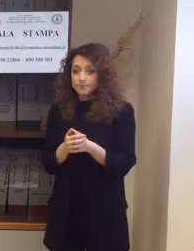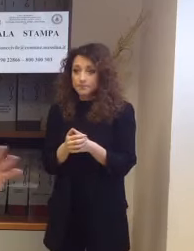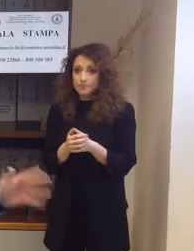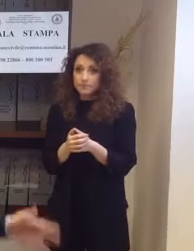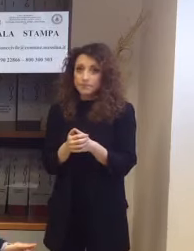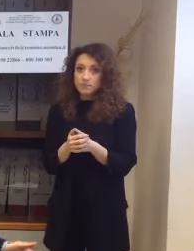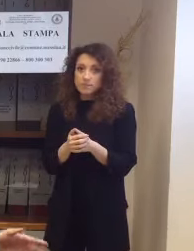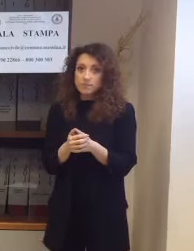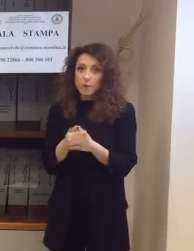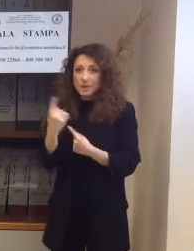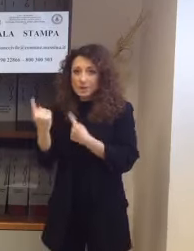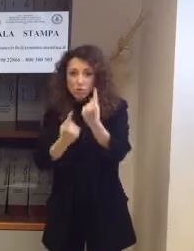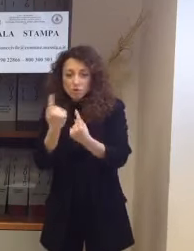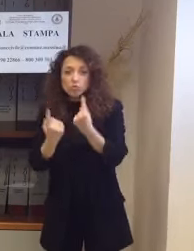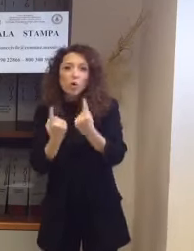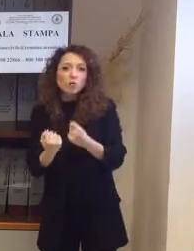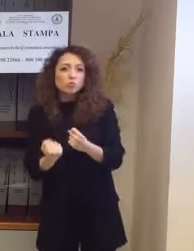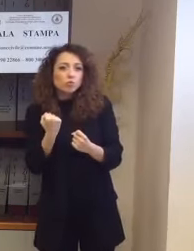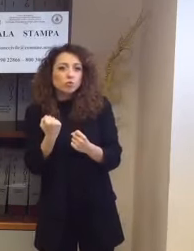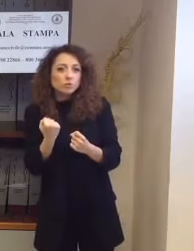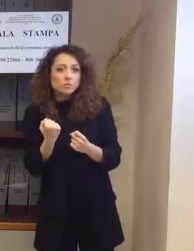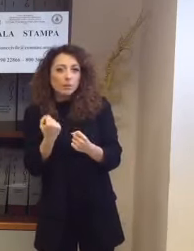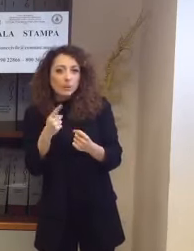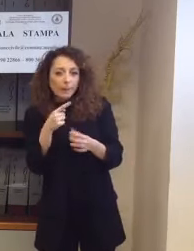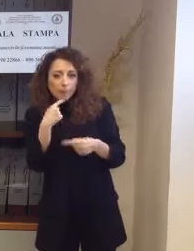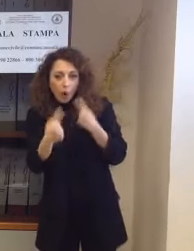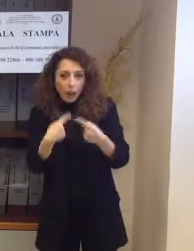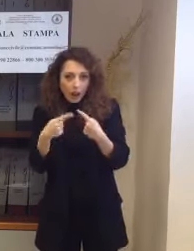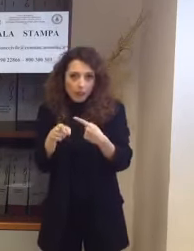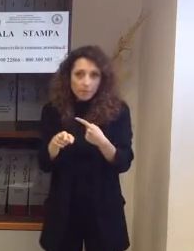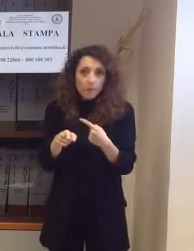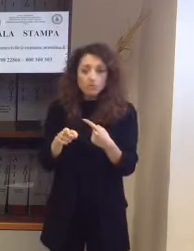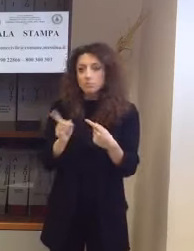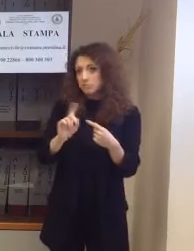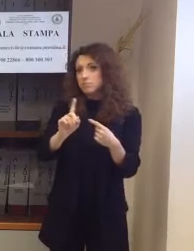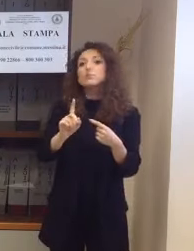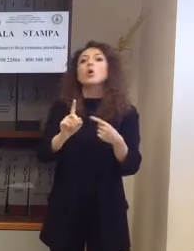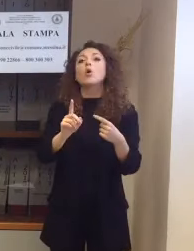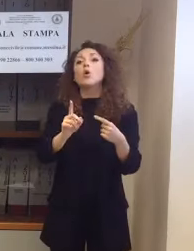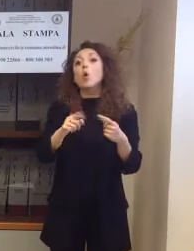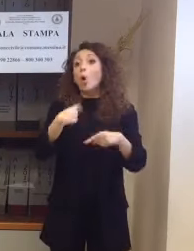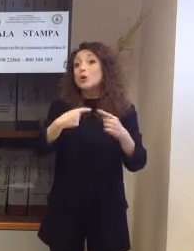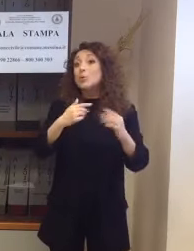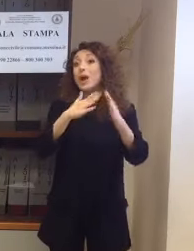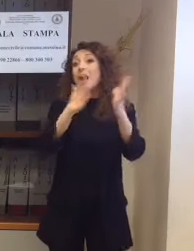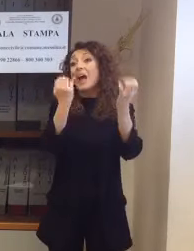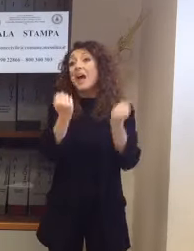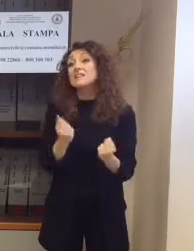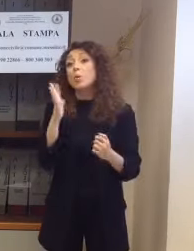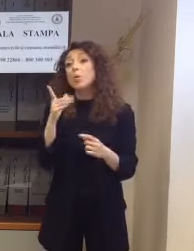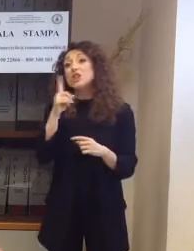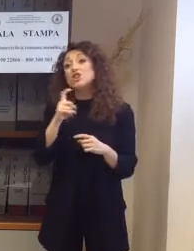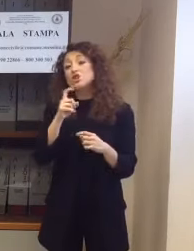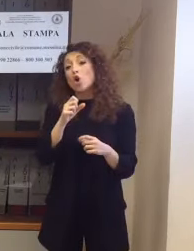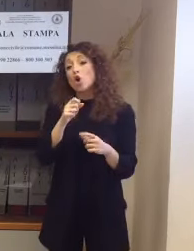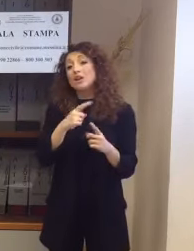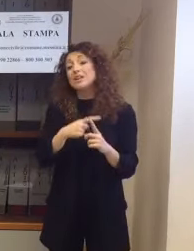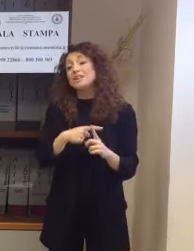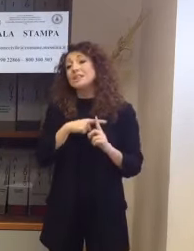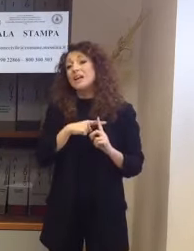scusa questa situazione, si continua a stare a casa, abbiamo questi altri 15 giorni di sacrifici, nella